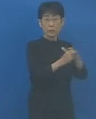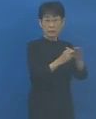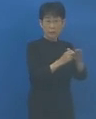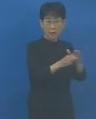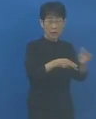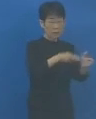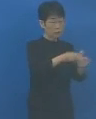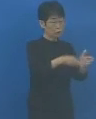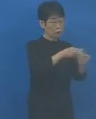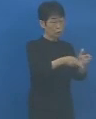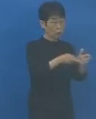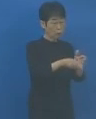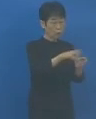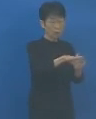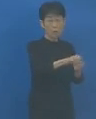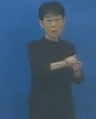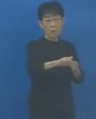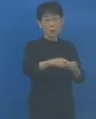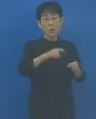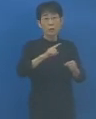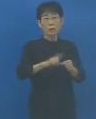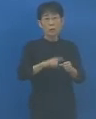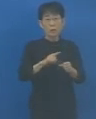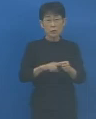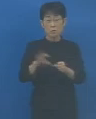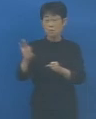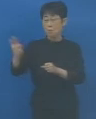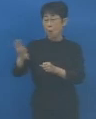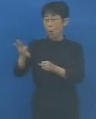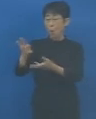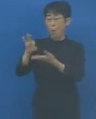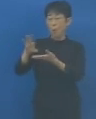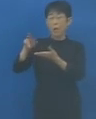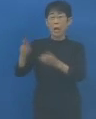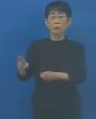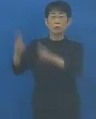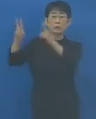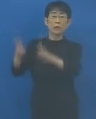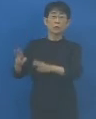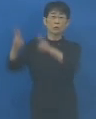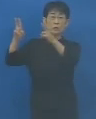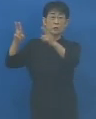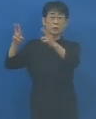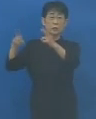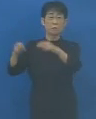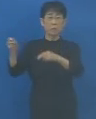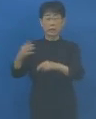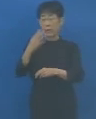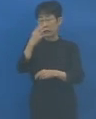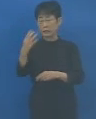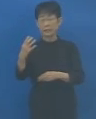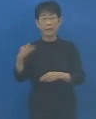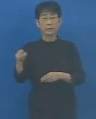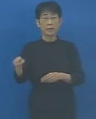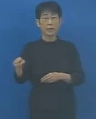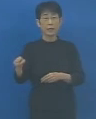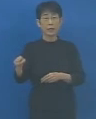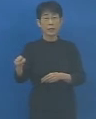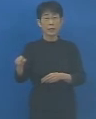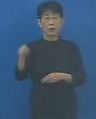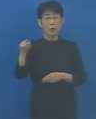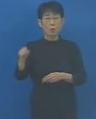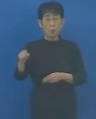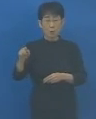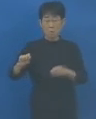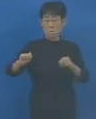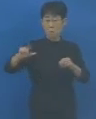あ、収益効率のいい、大都市、の路線あるいは新幹線を有しているという配